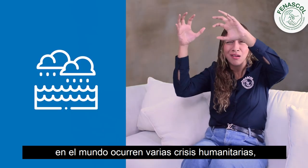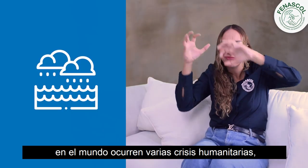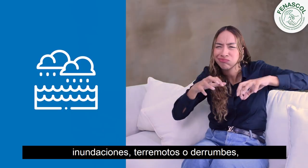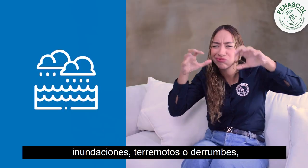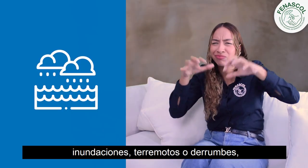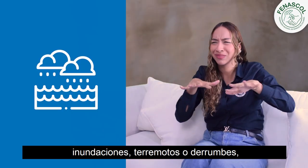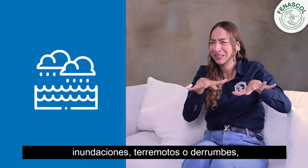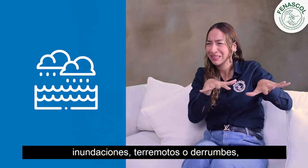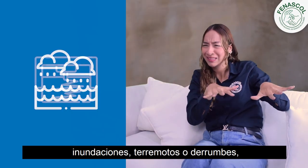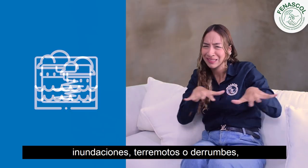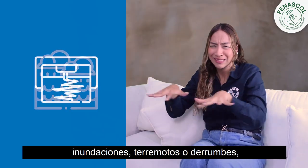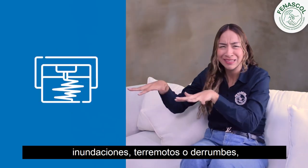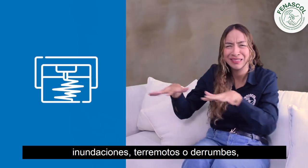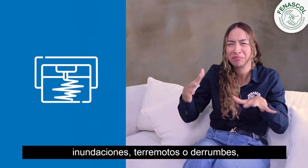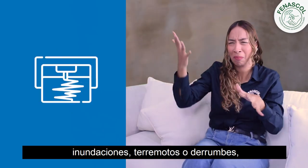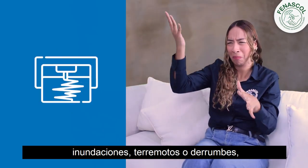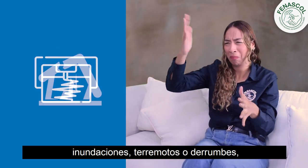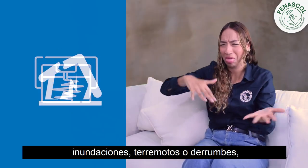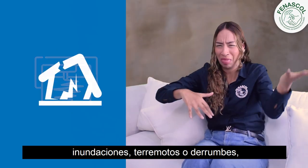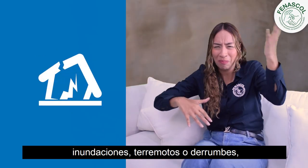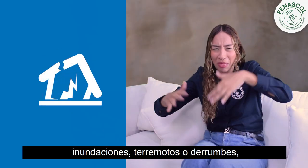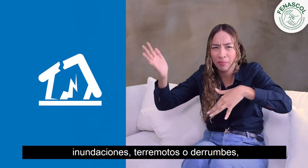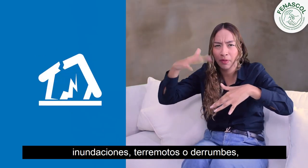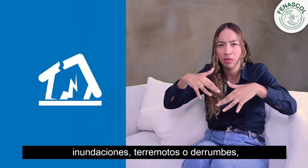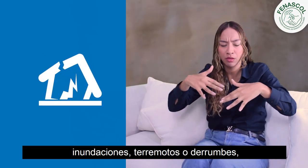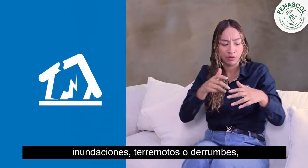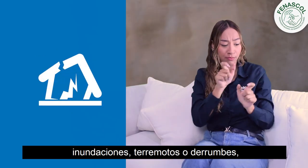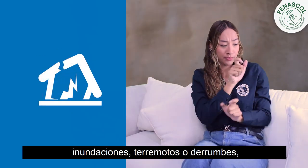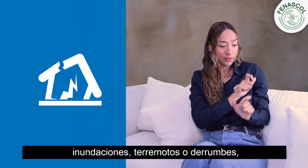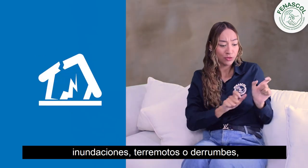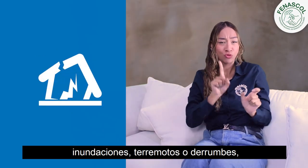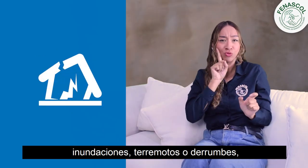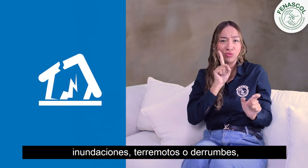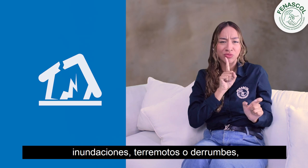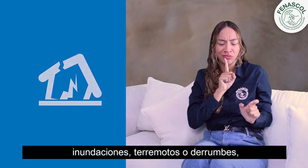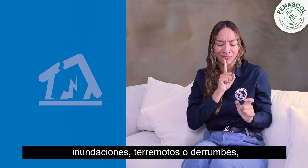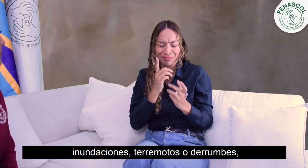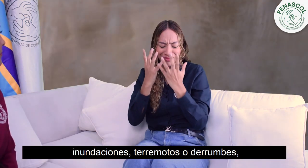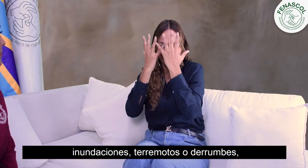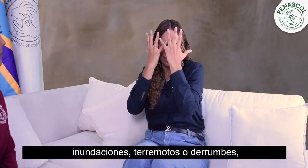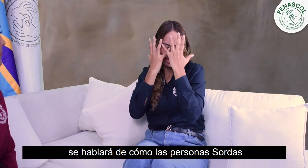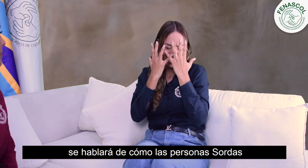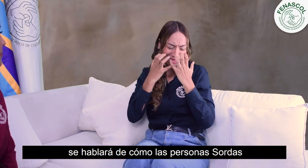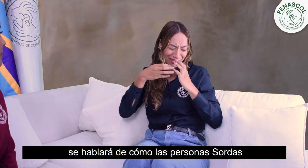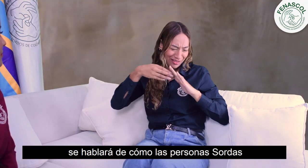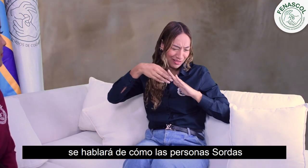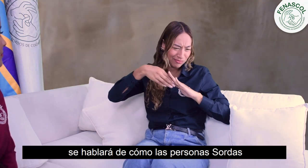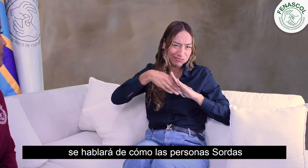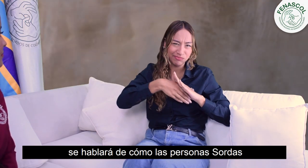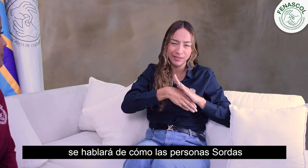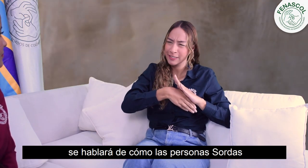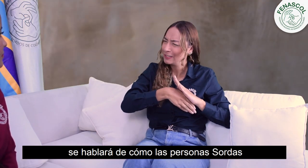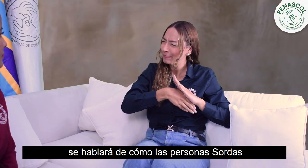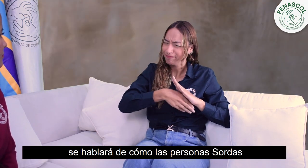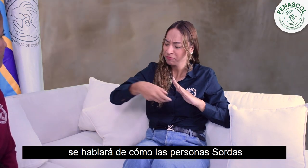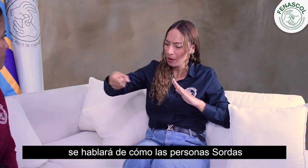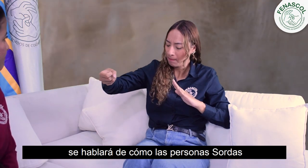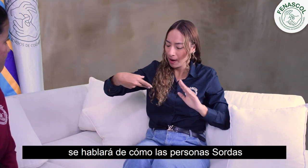inundaciones, terremotos o derrumbes. Se hablará de cómo las personas